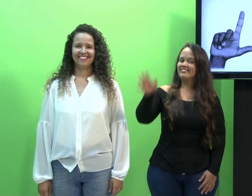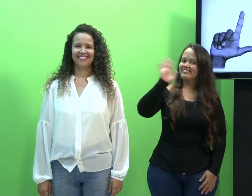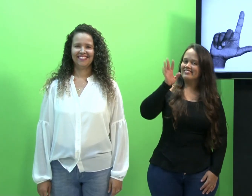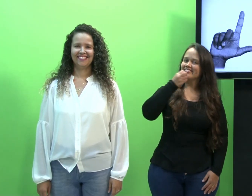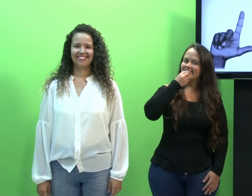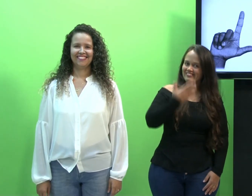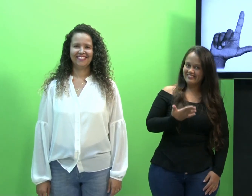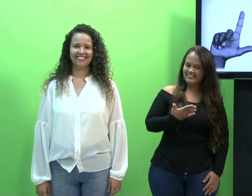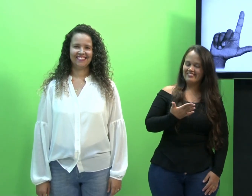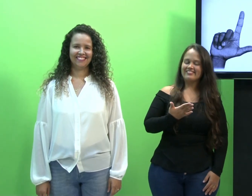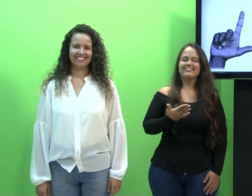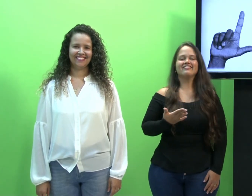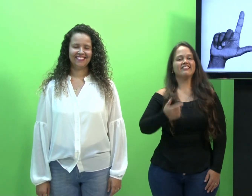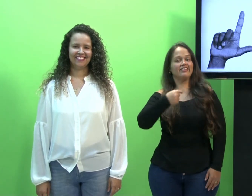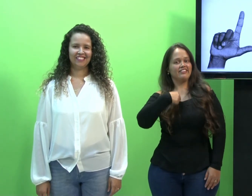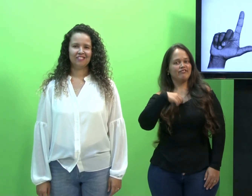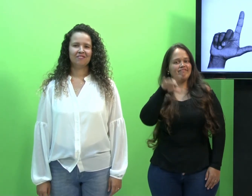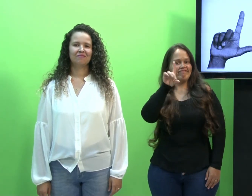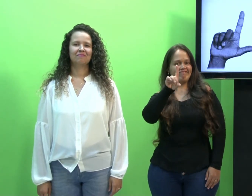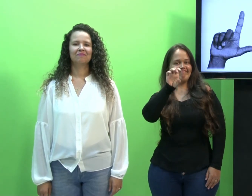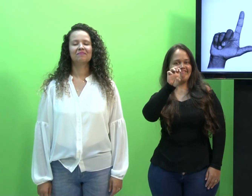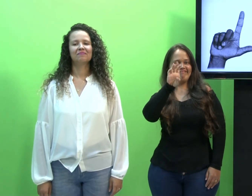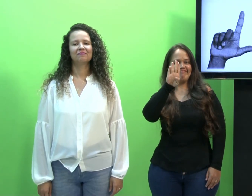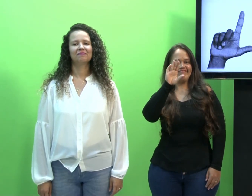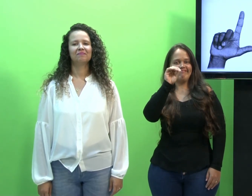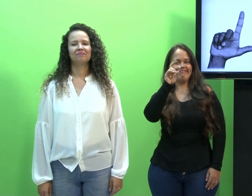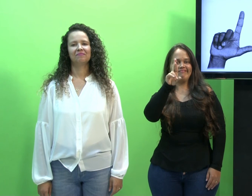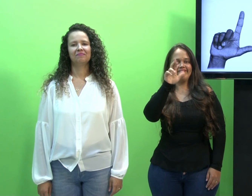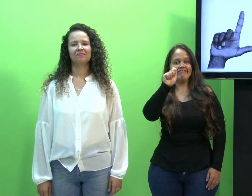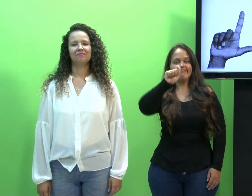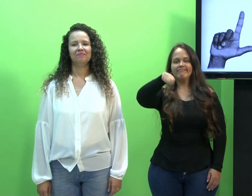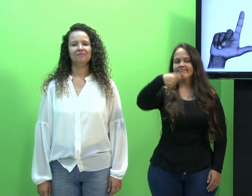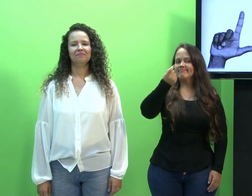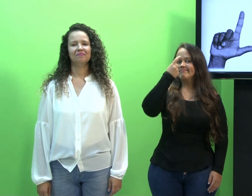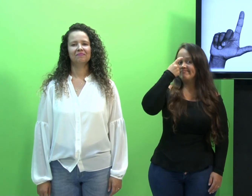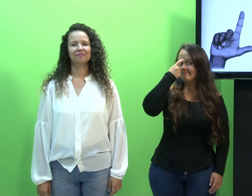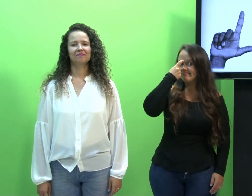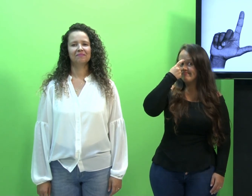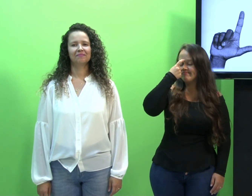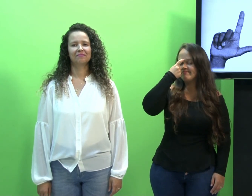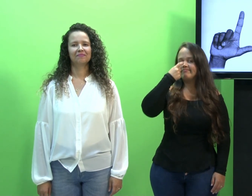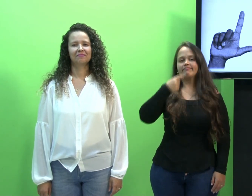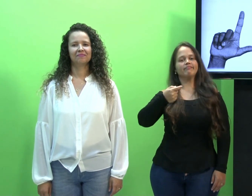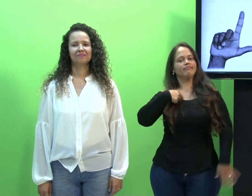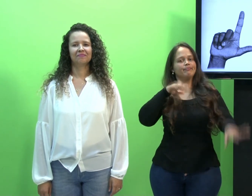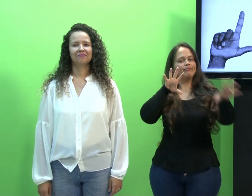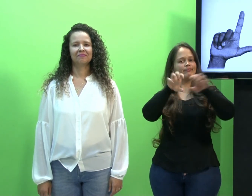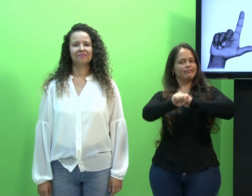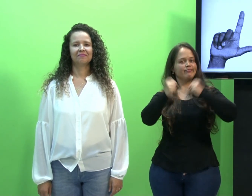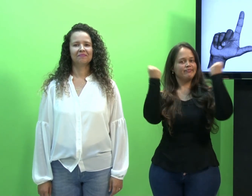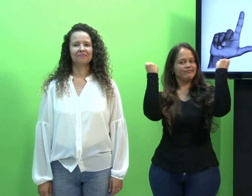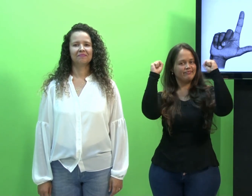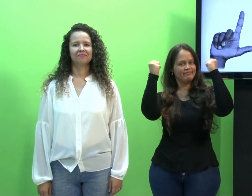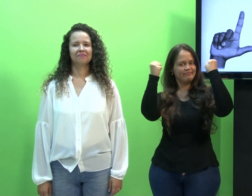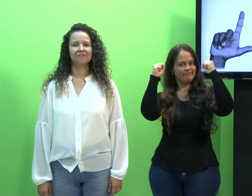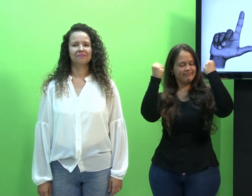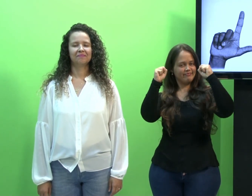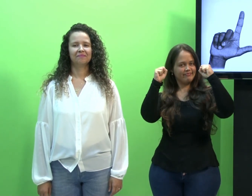Olá, tudo bem? Eu sou Débora e esse é o meu sinal. Sou graduada em Educação